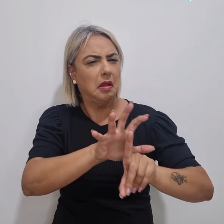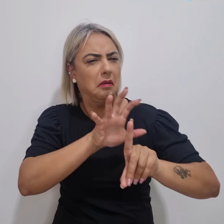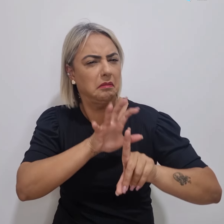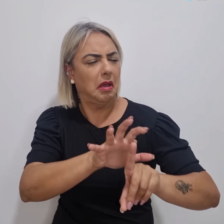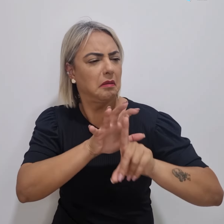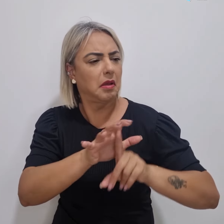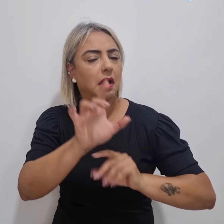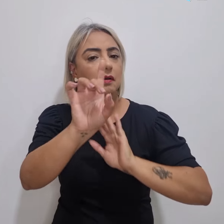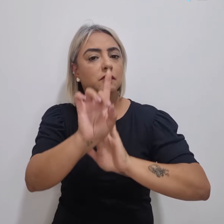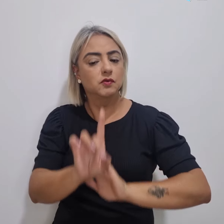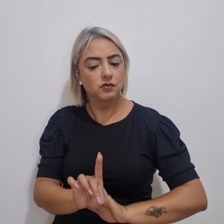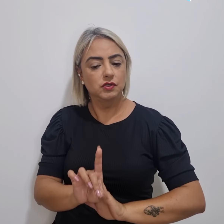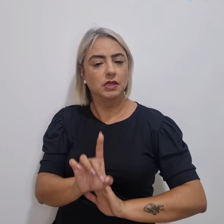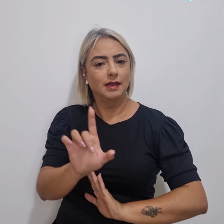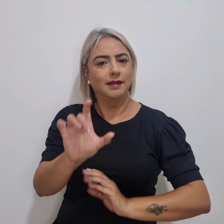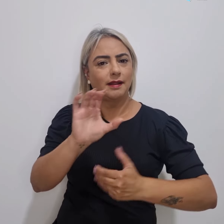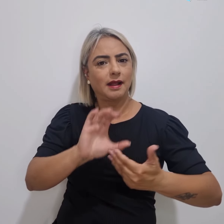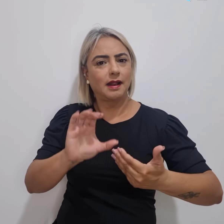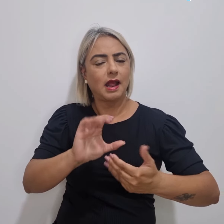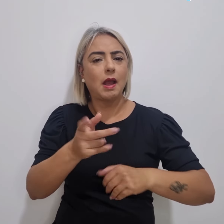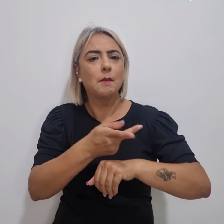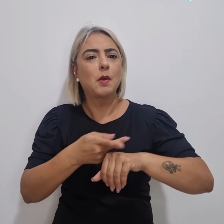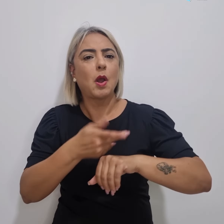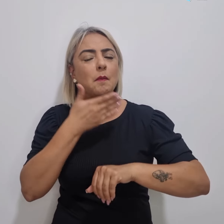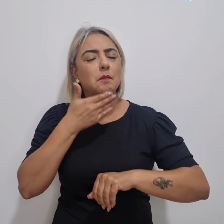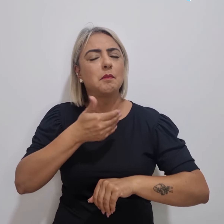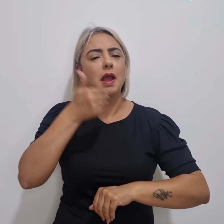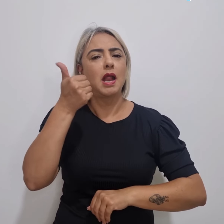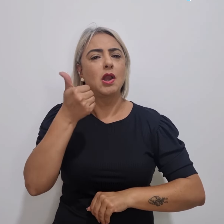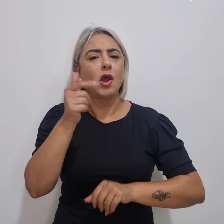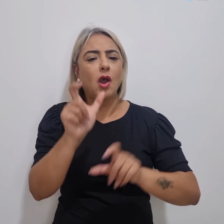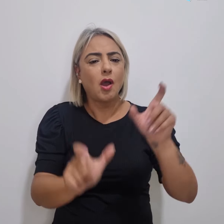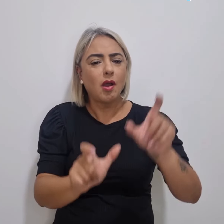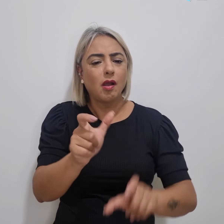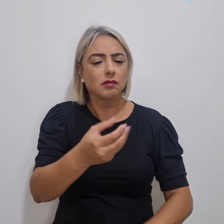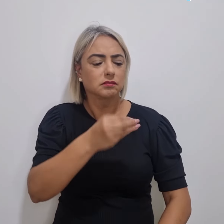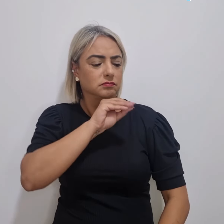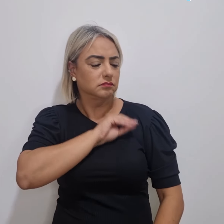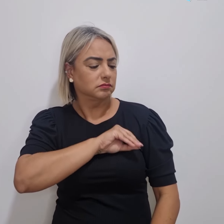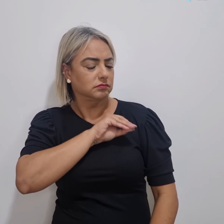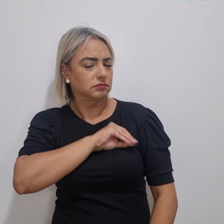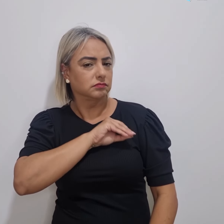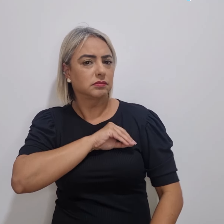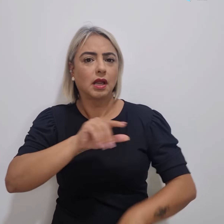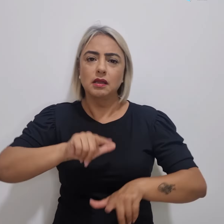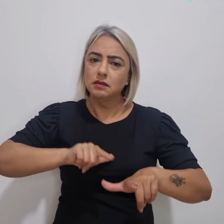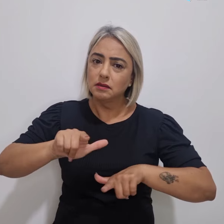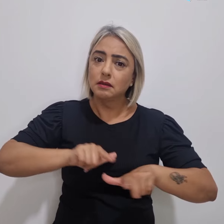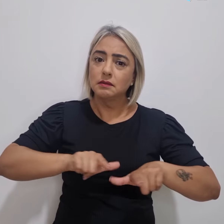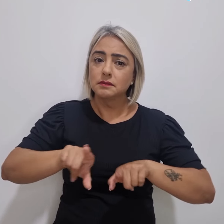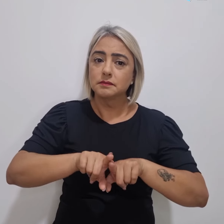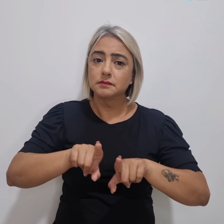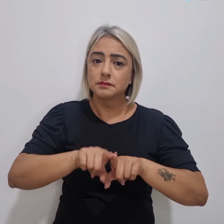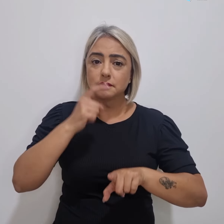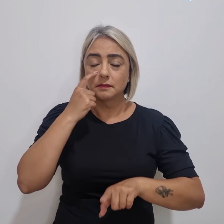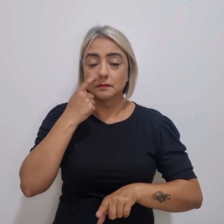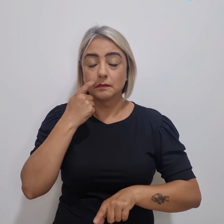dessa classe de buscar melhores condições salariais e de trabalho. Nesse domingo